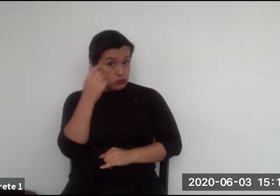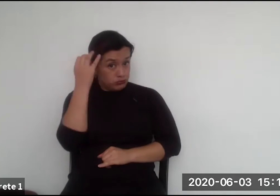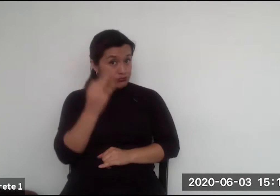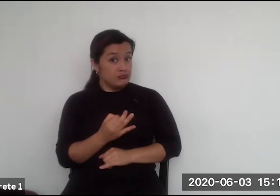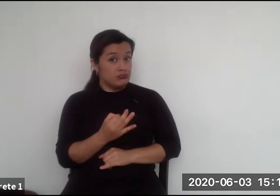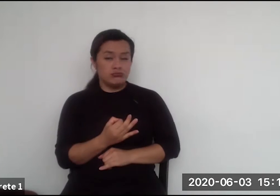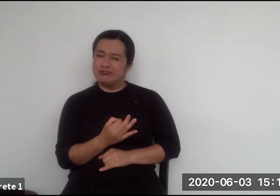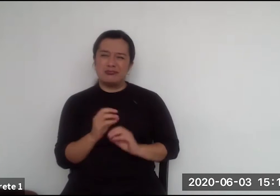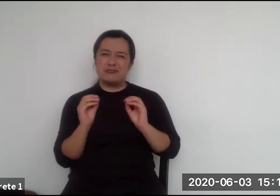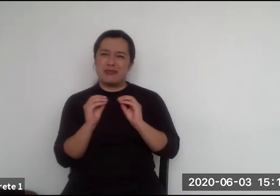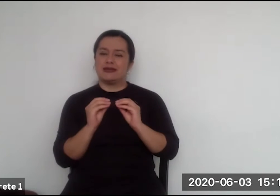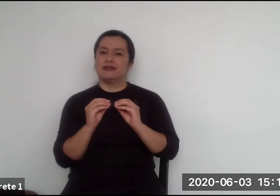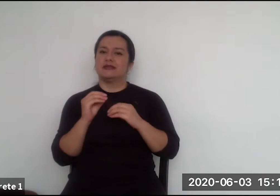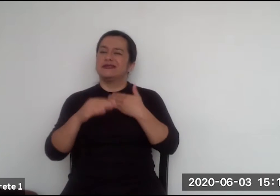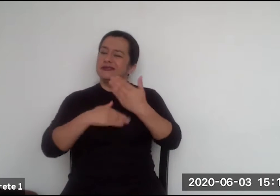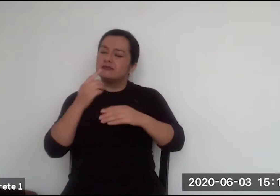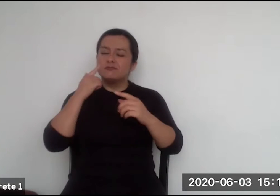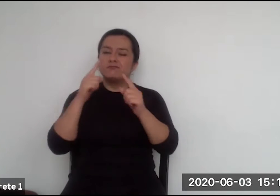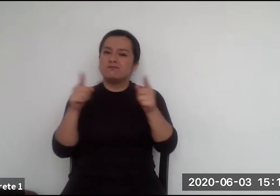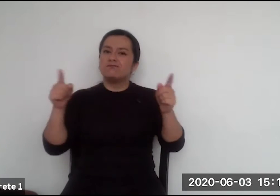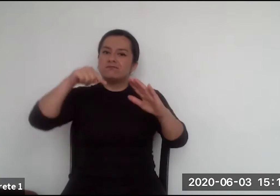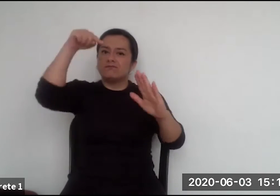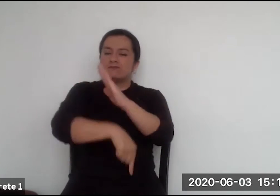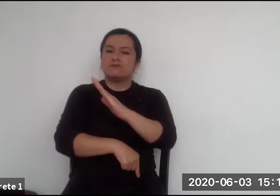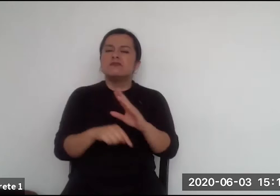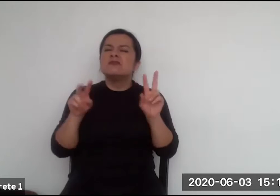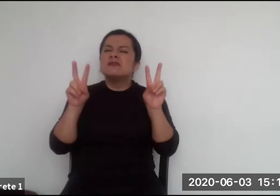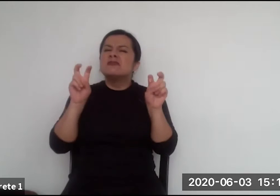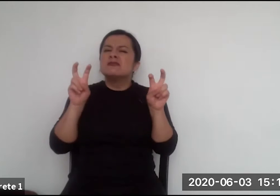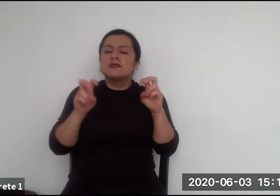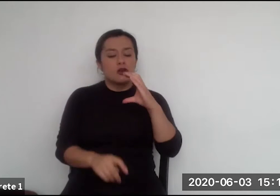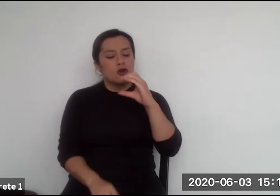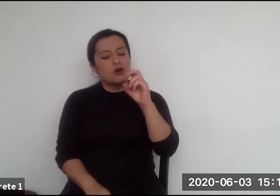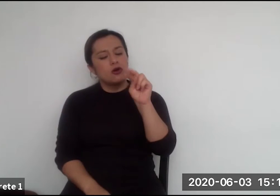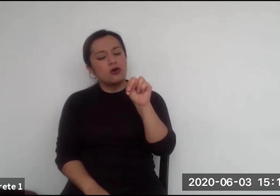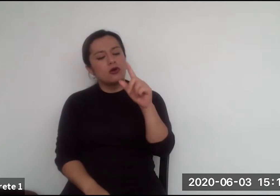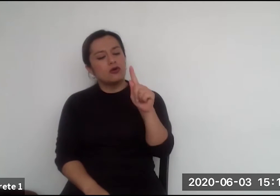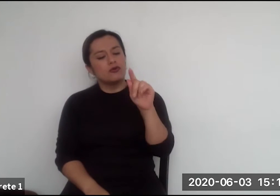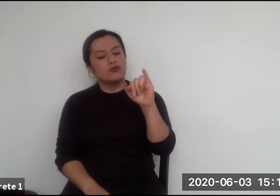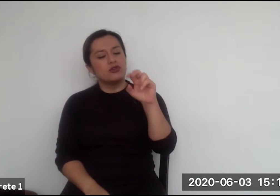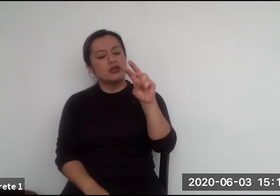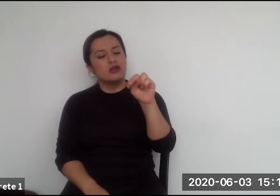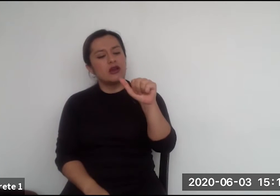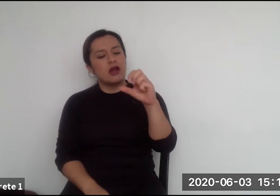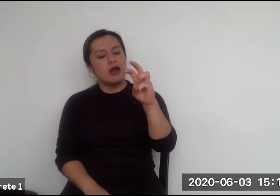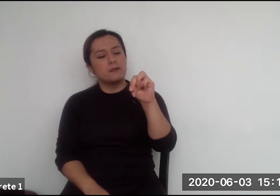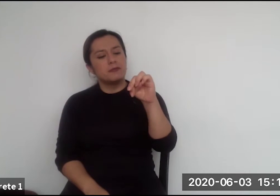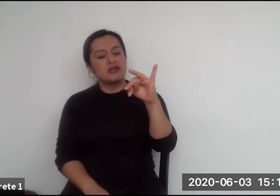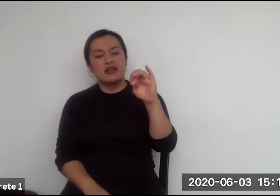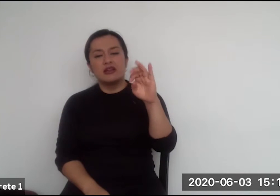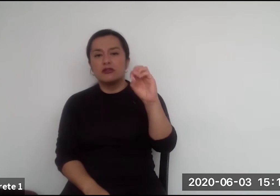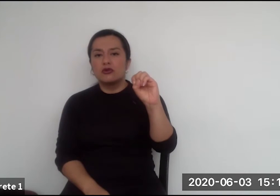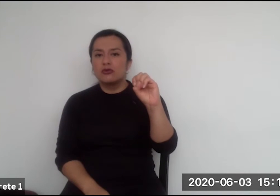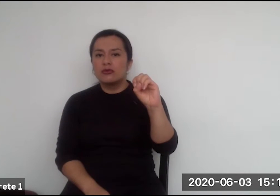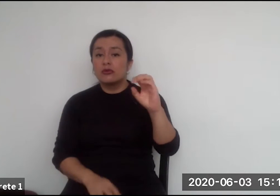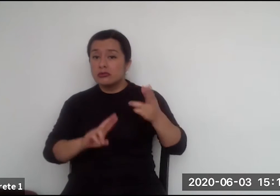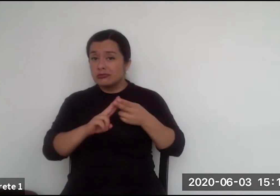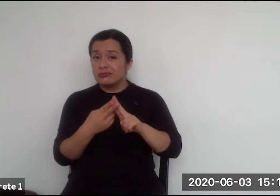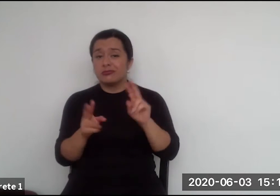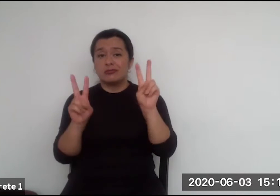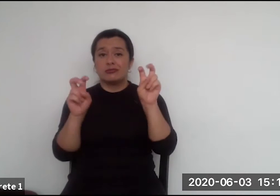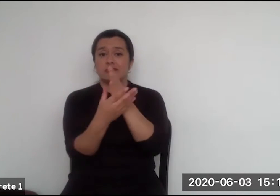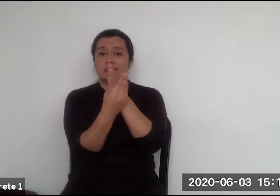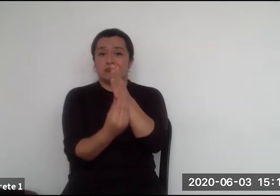Yo hablaré de unos confinamientos que tienen que ver con la pobreza, ¿cierto?